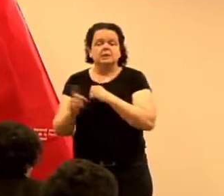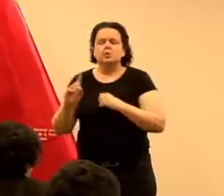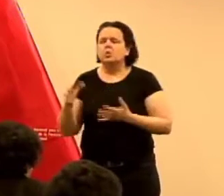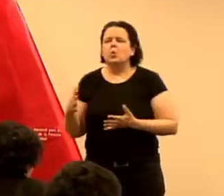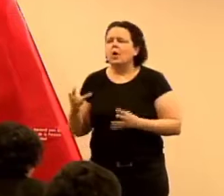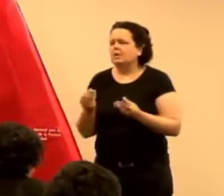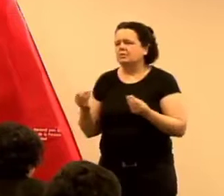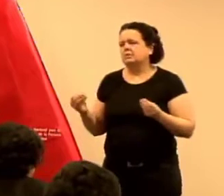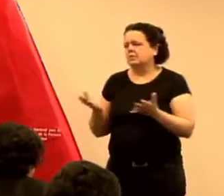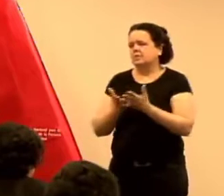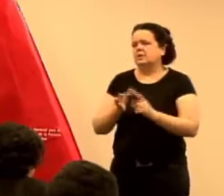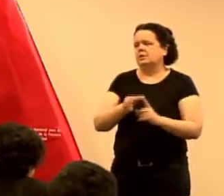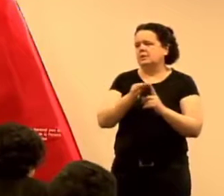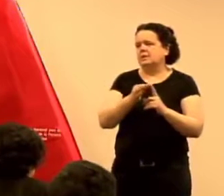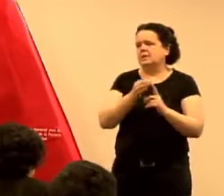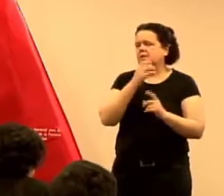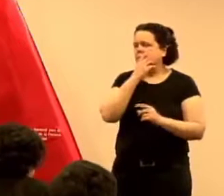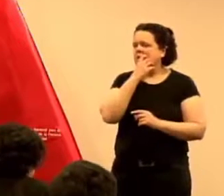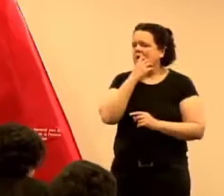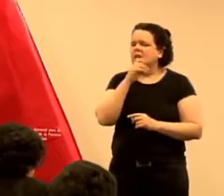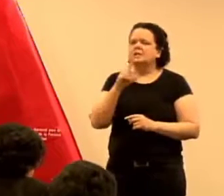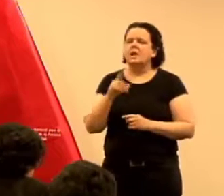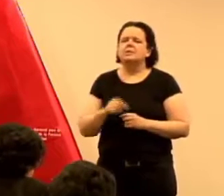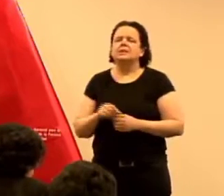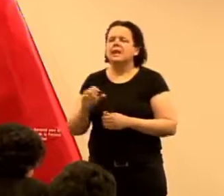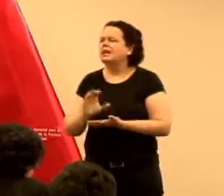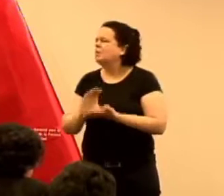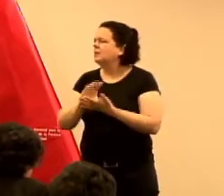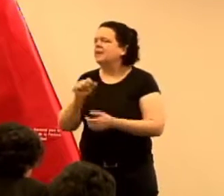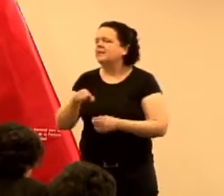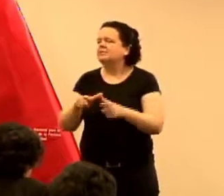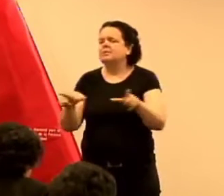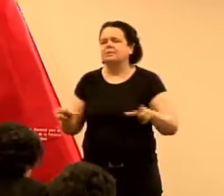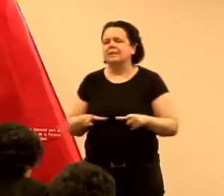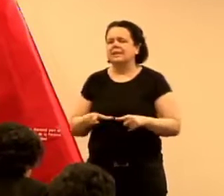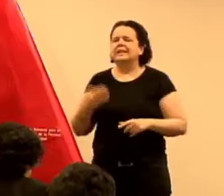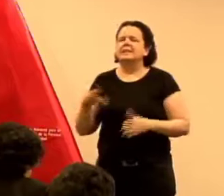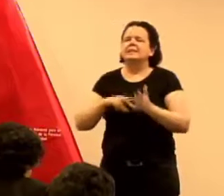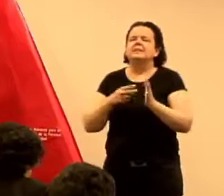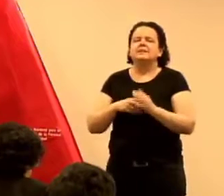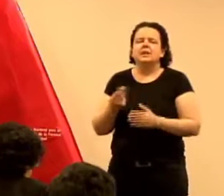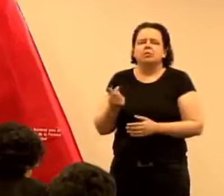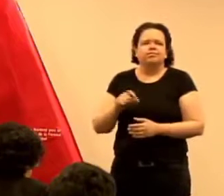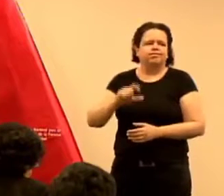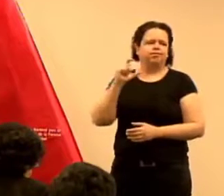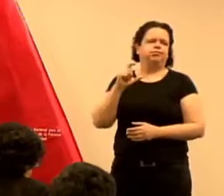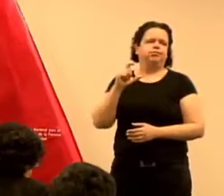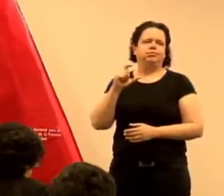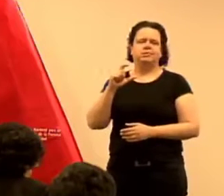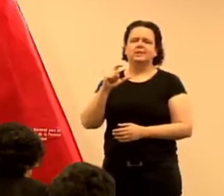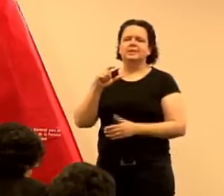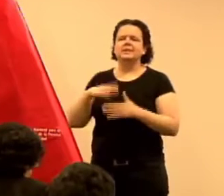muchas escuelas especiales, ¿no? Están ubicadas sobre todo en las grandes ciudades, en las capitales, entonces eso implica muchos costos. Y eso lo veremos también en